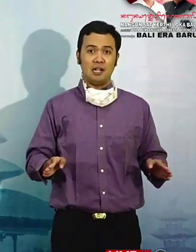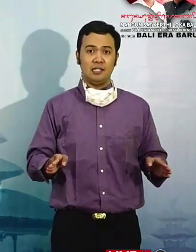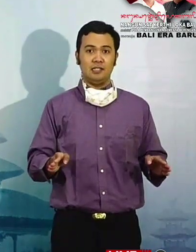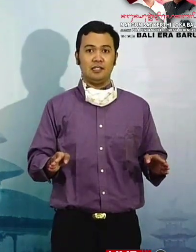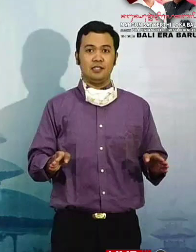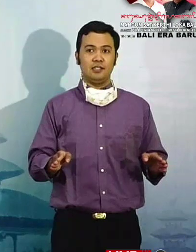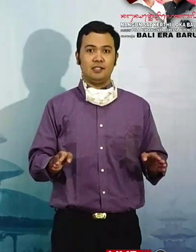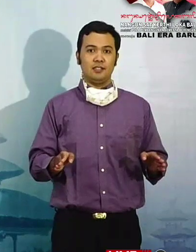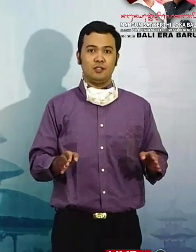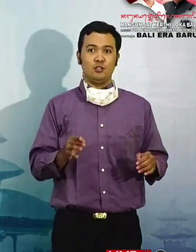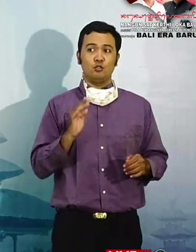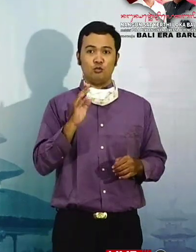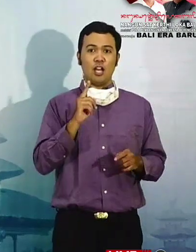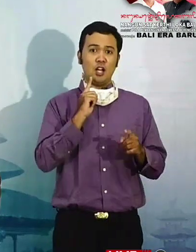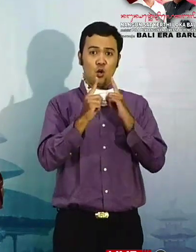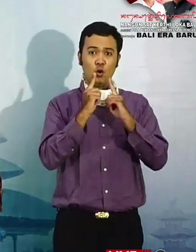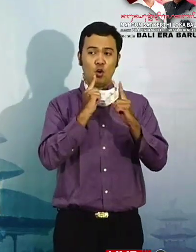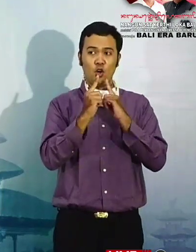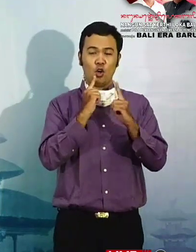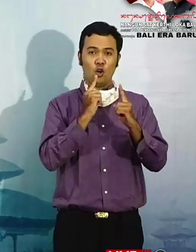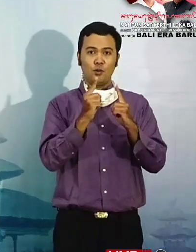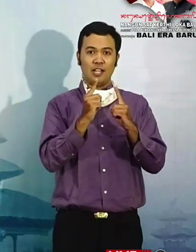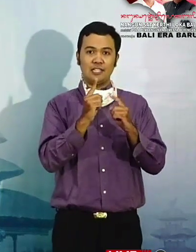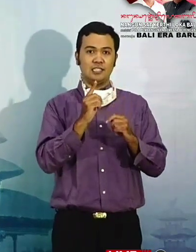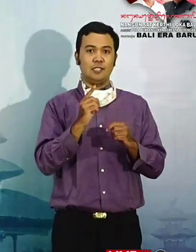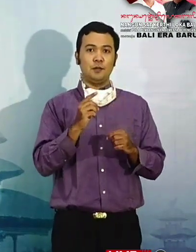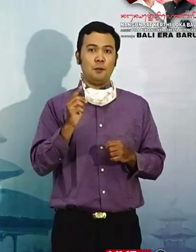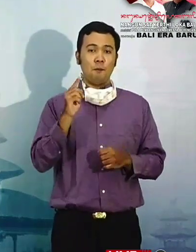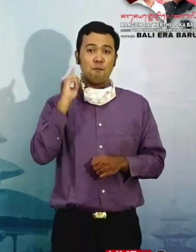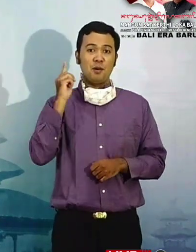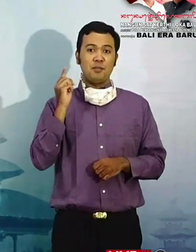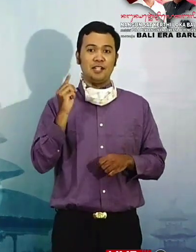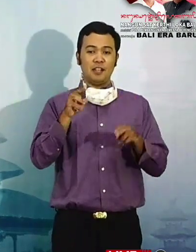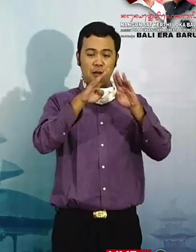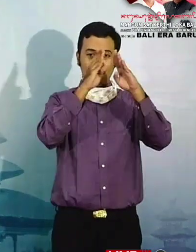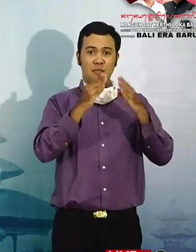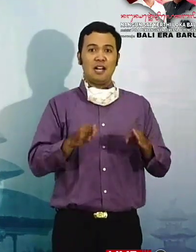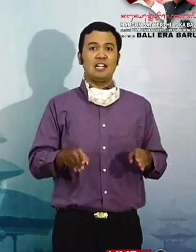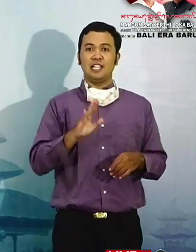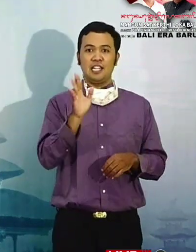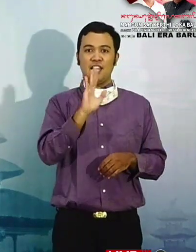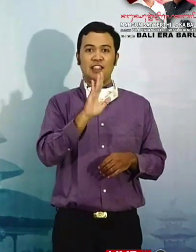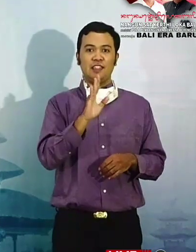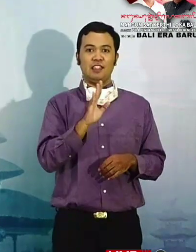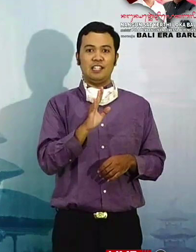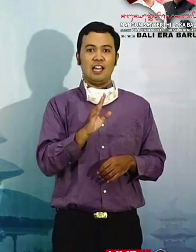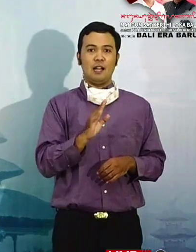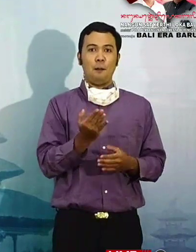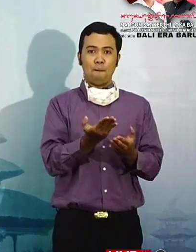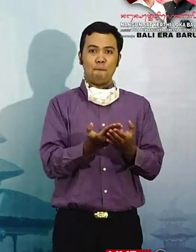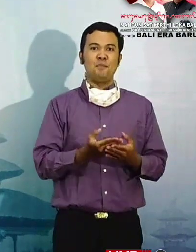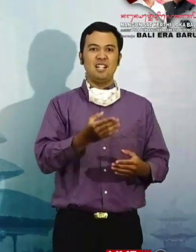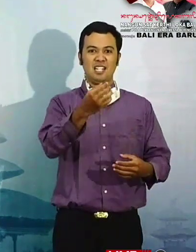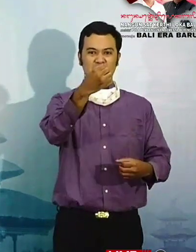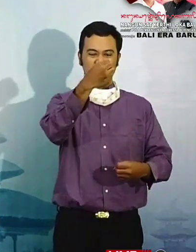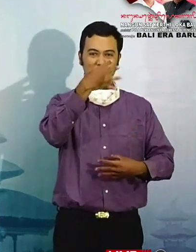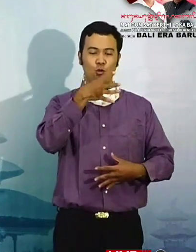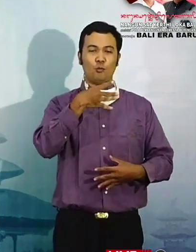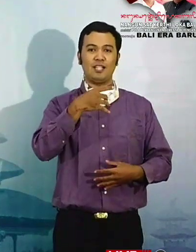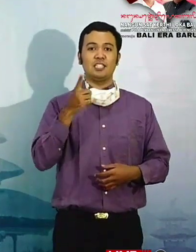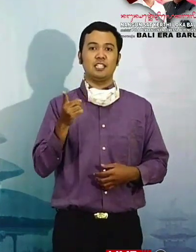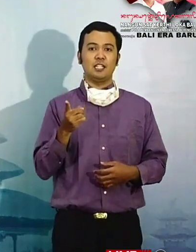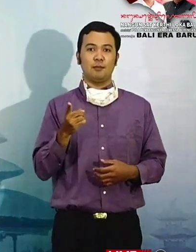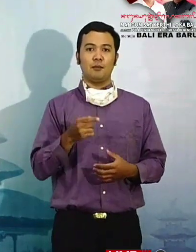komunikasi, memang tidak melaporkan kepada saya. Dan malam itu saya sudah ambil keputusan, saya